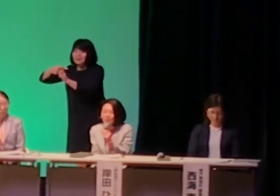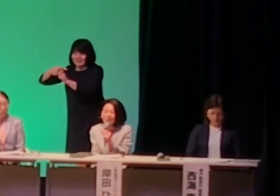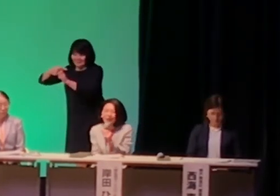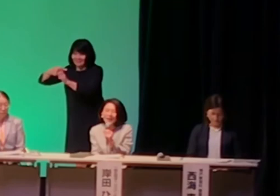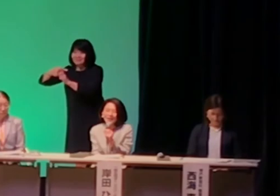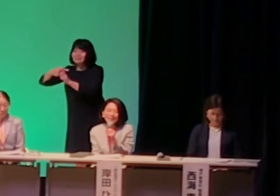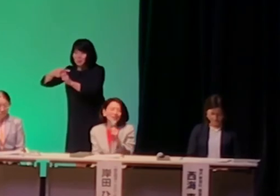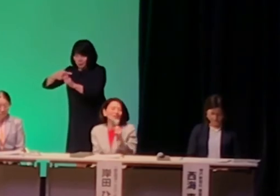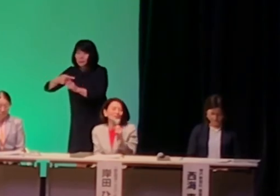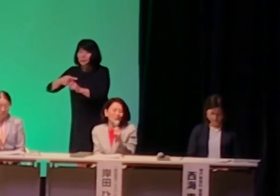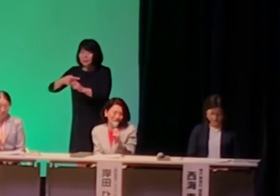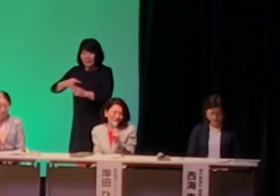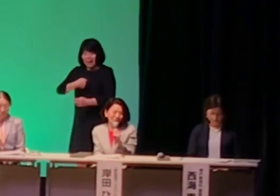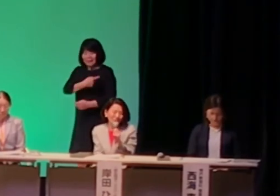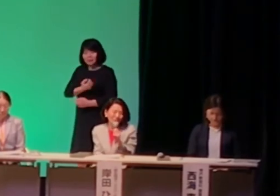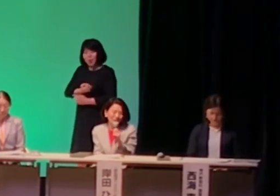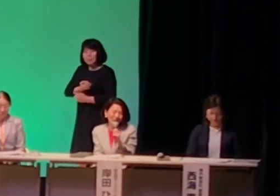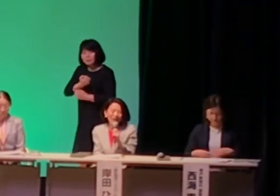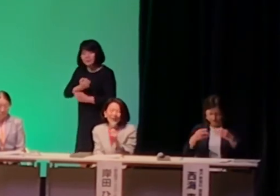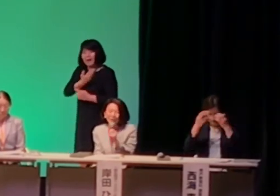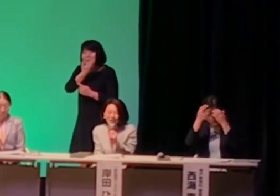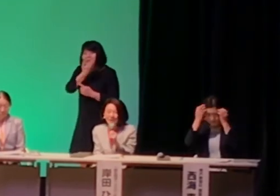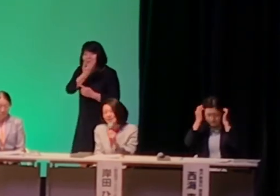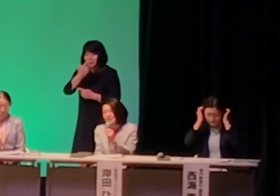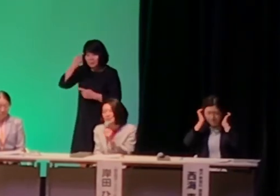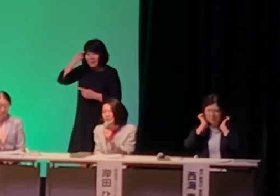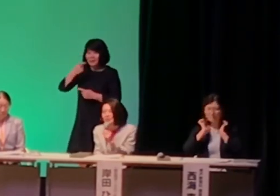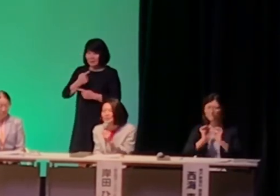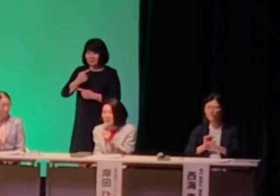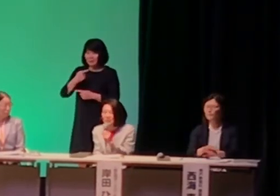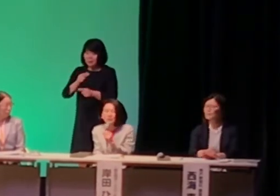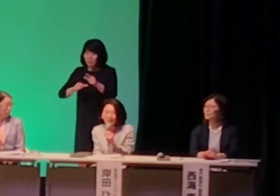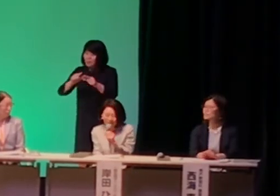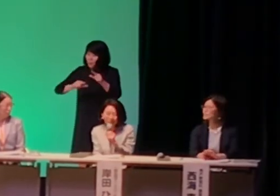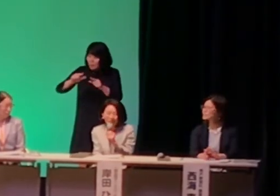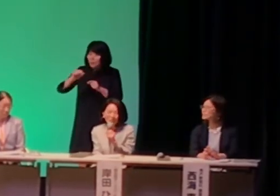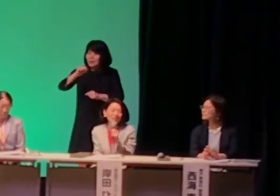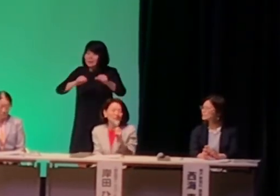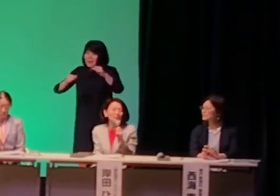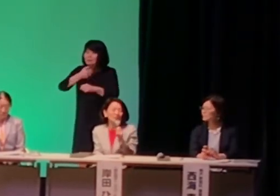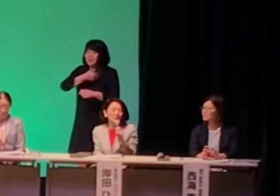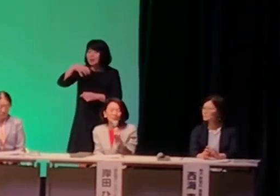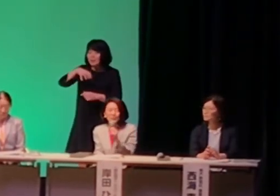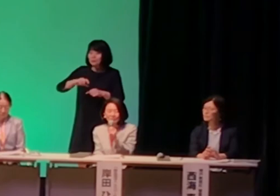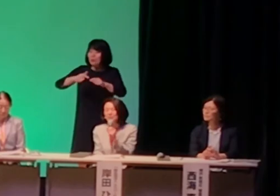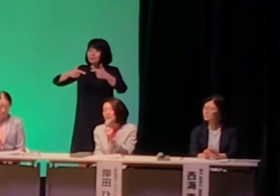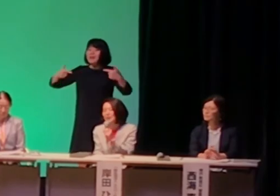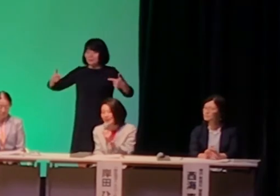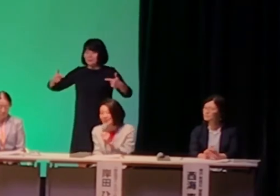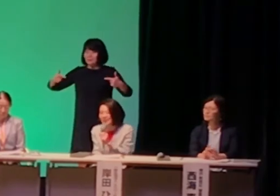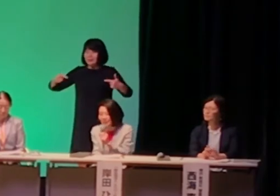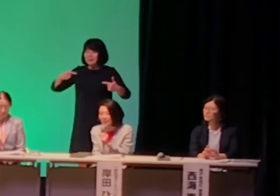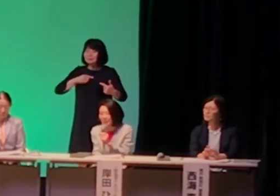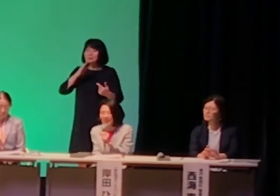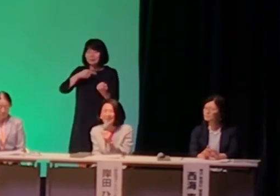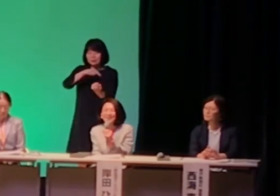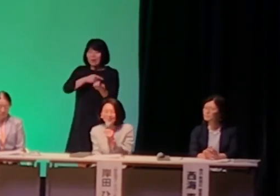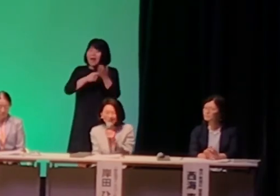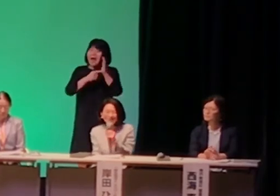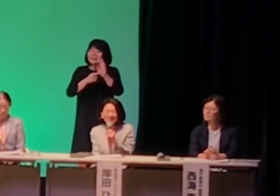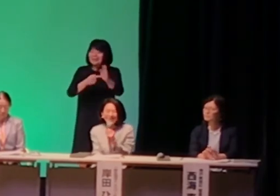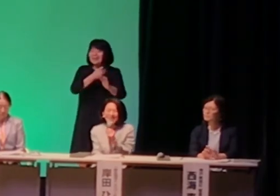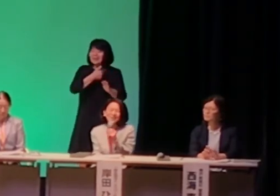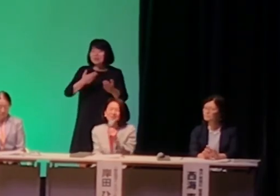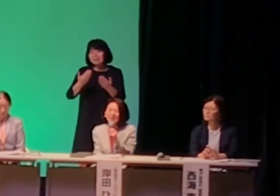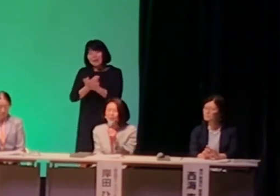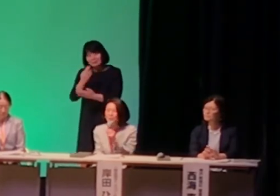変える、そういった意識を持つことで、より活躍できる場所も増える、そして自分の実力も発揮できると考え